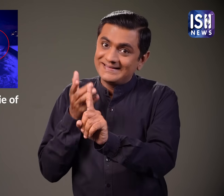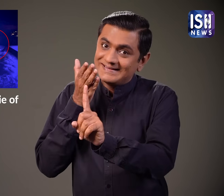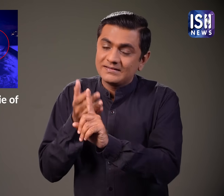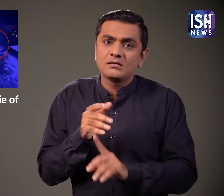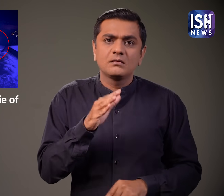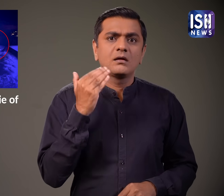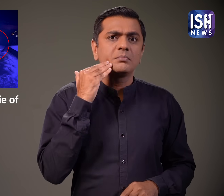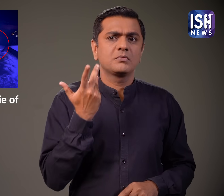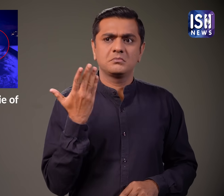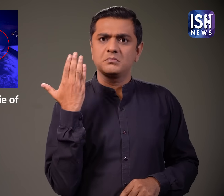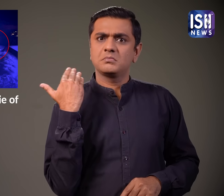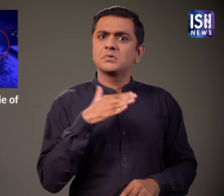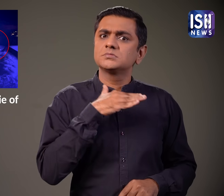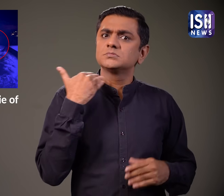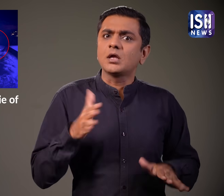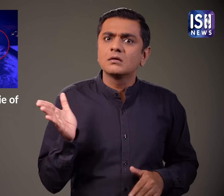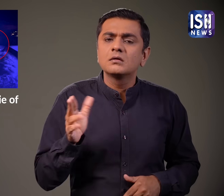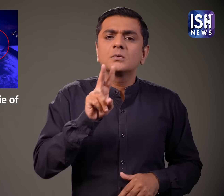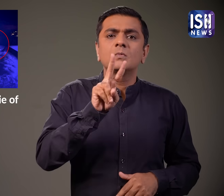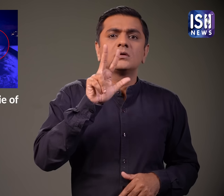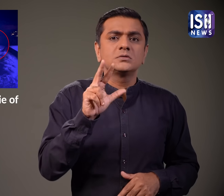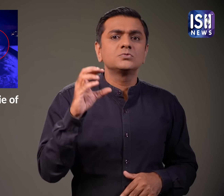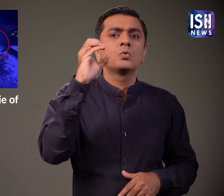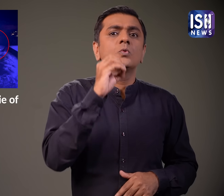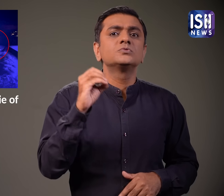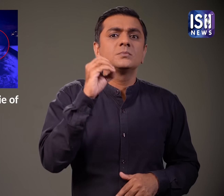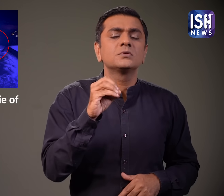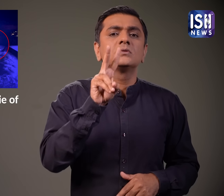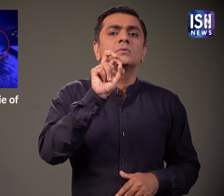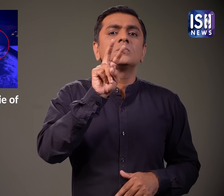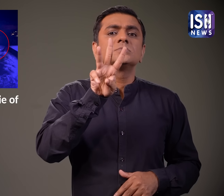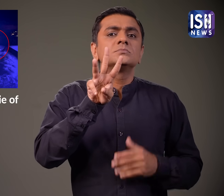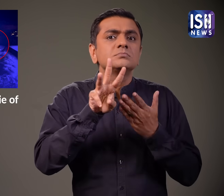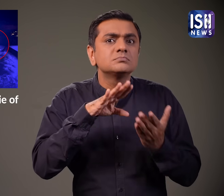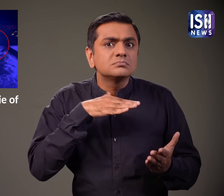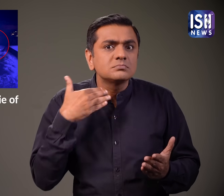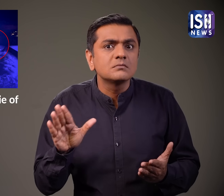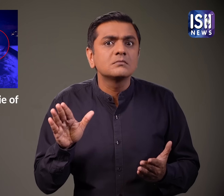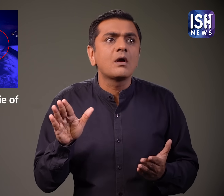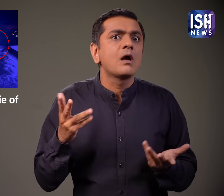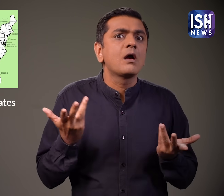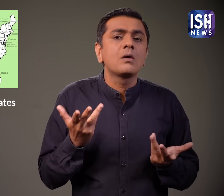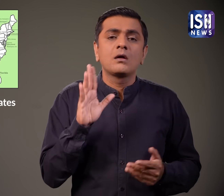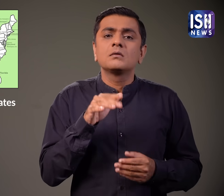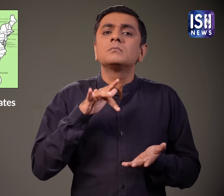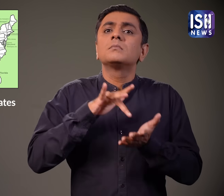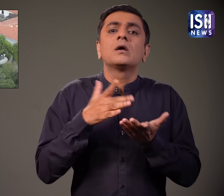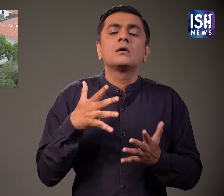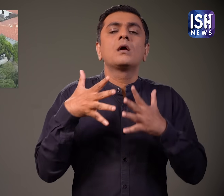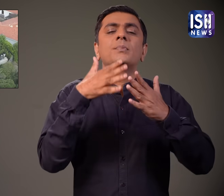मैथ्यू पैरी की 28 अक्टूबर 2023 को उनके लौस अंजलिस अमेरिका स्थित घर में